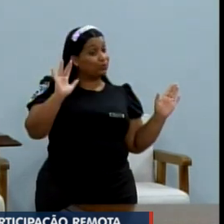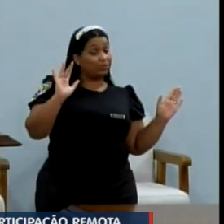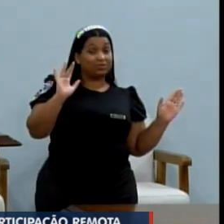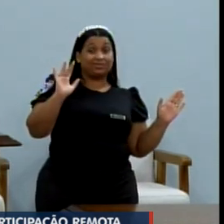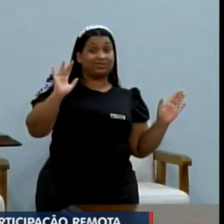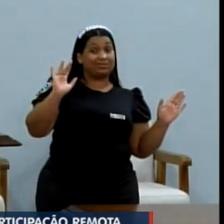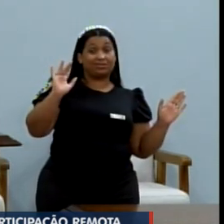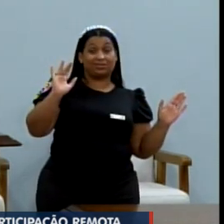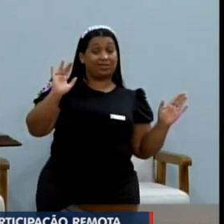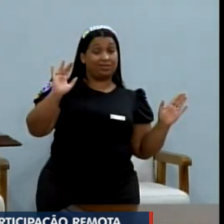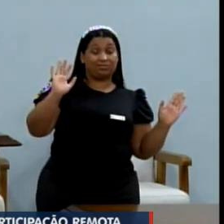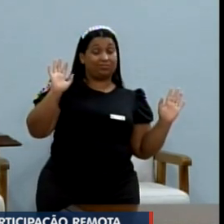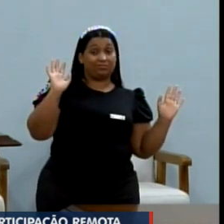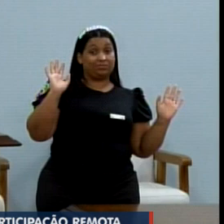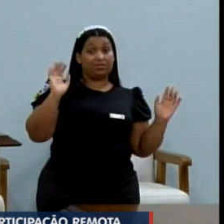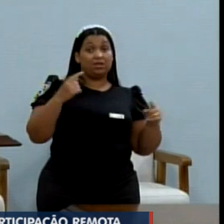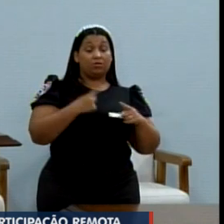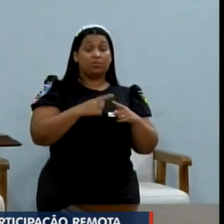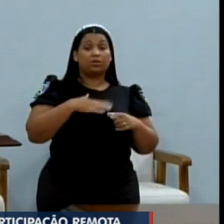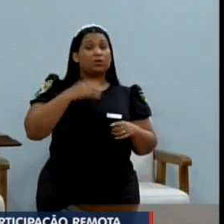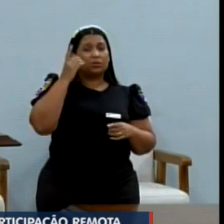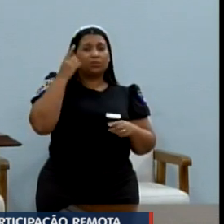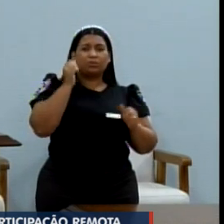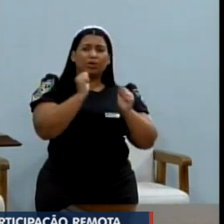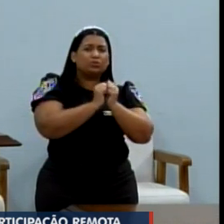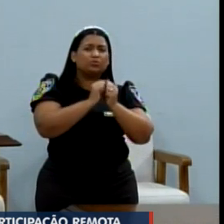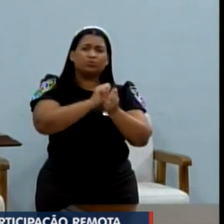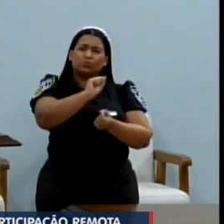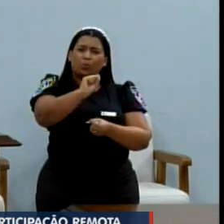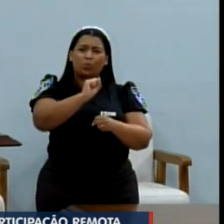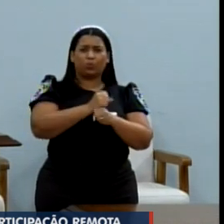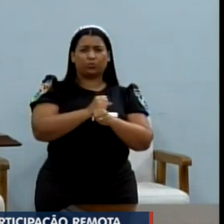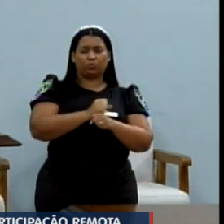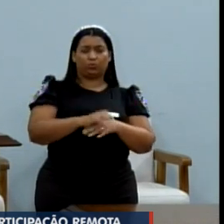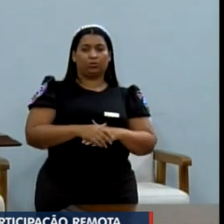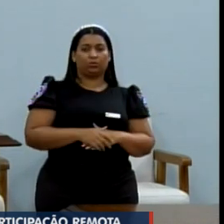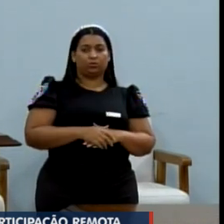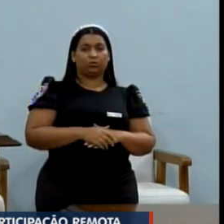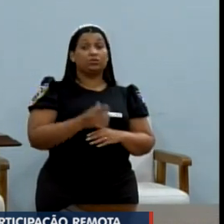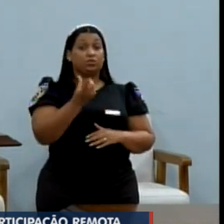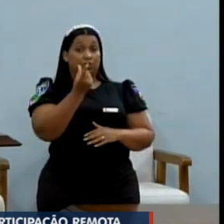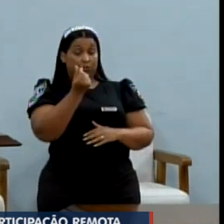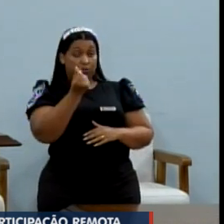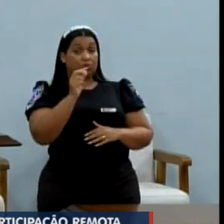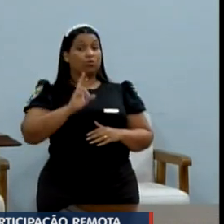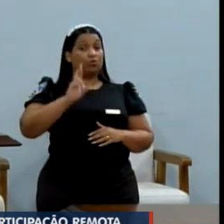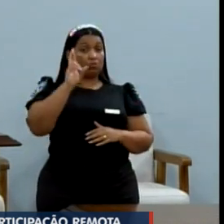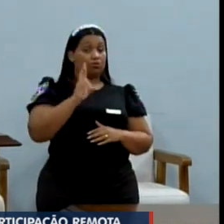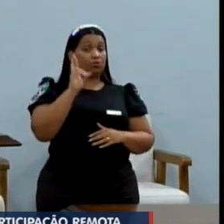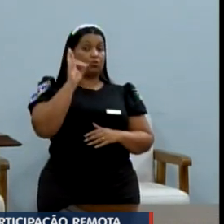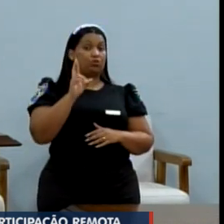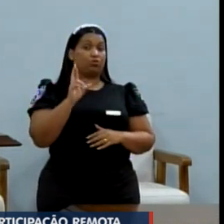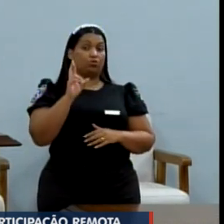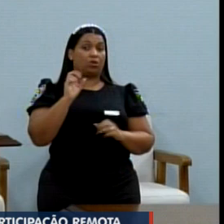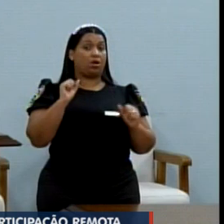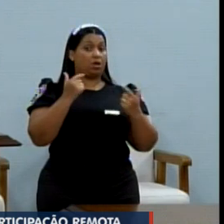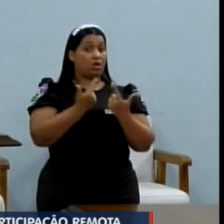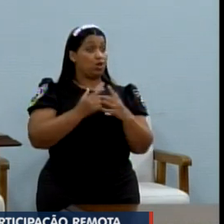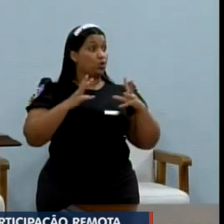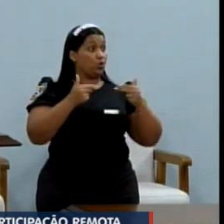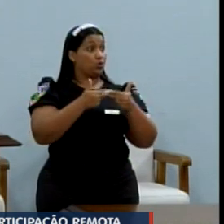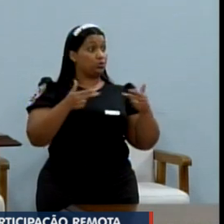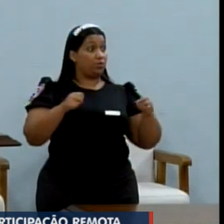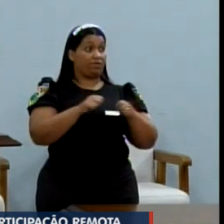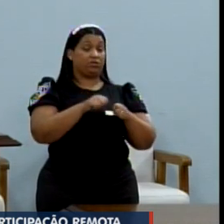em poupar eu fui Deputado junto com o senhor o anos e eu sei que a verba de representação da Assembleia não dá para fazer tudo que o senhor